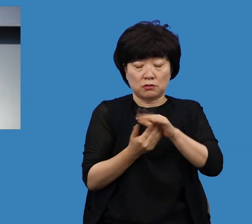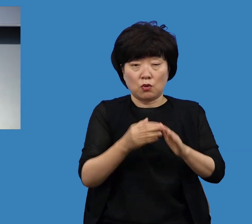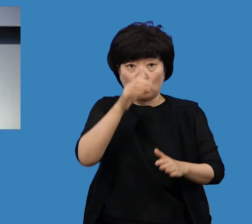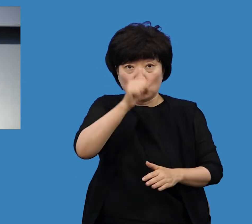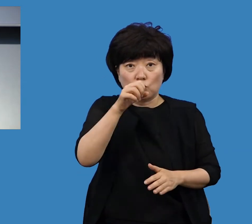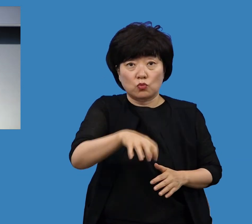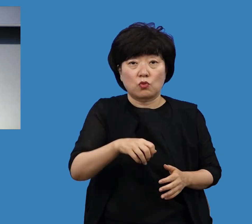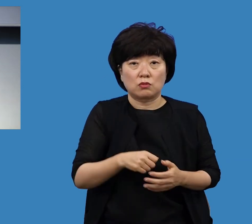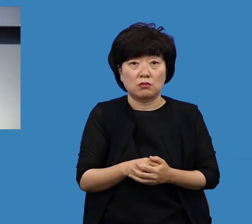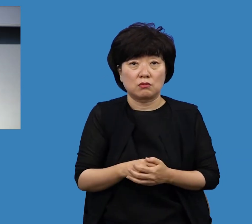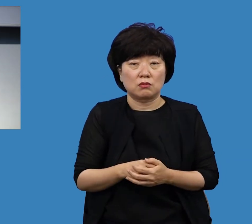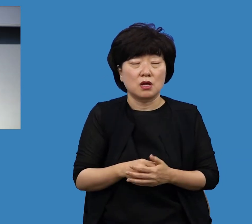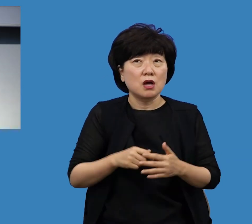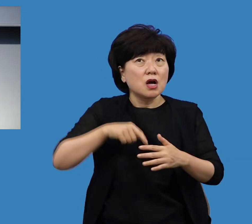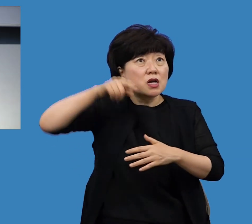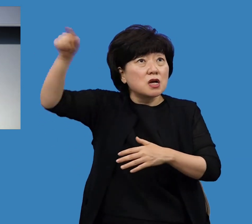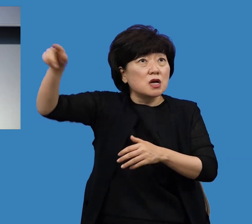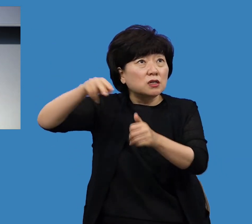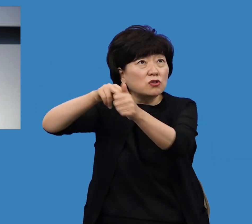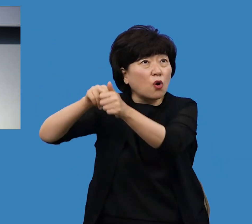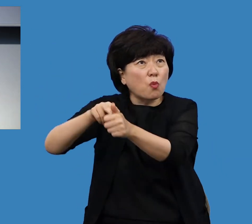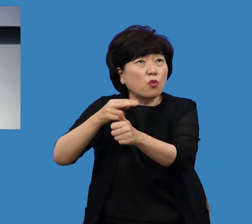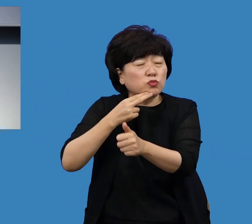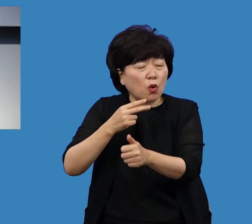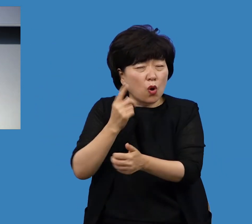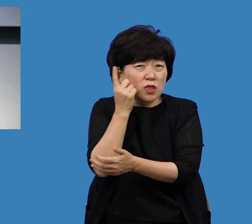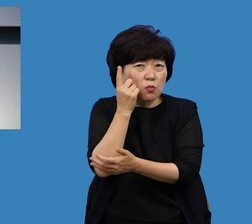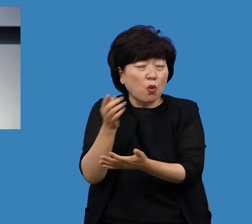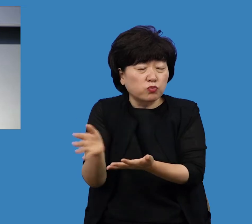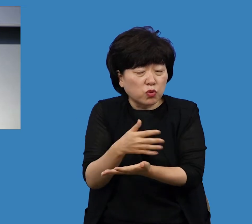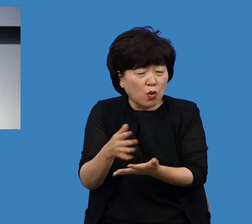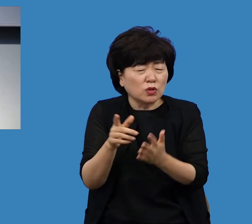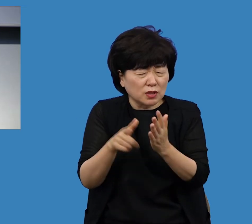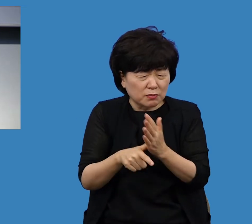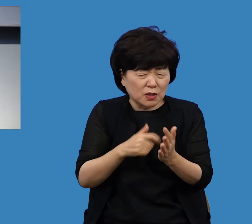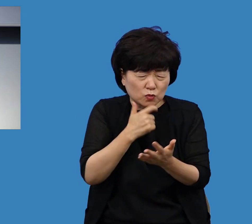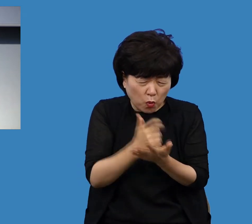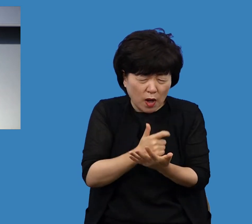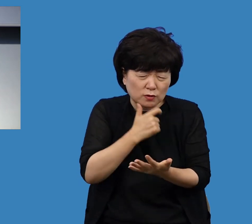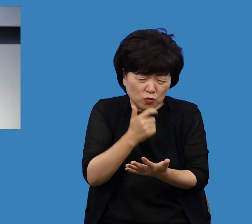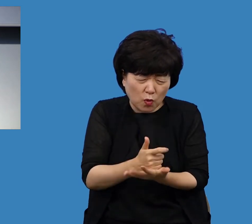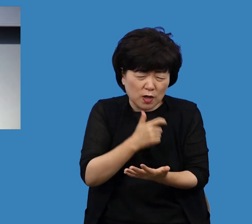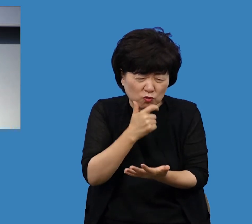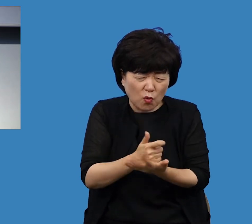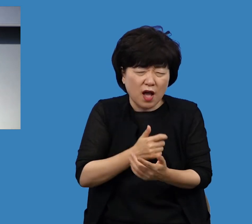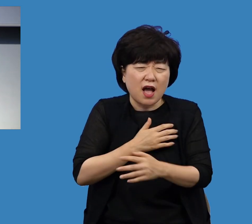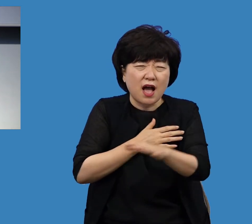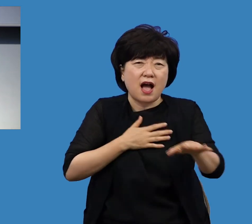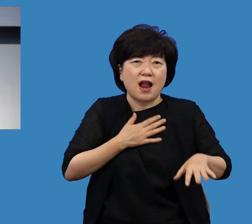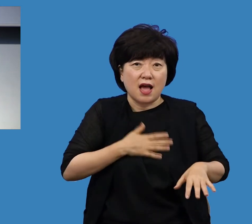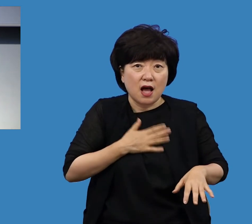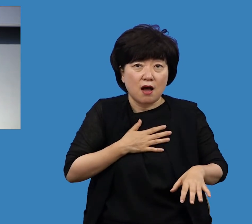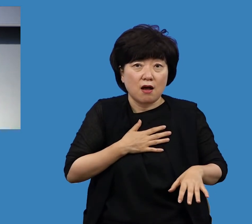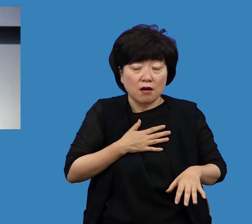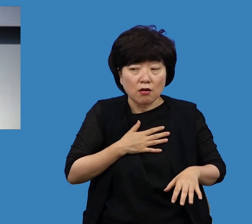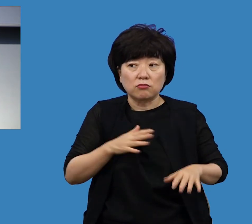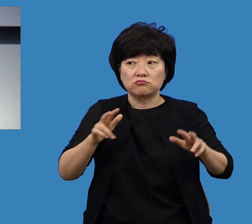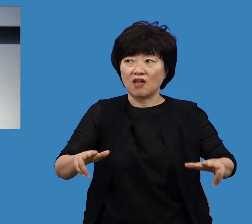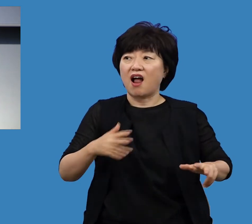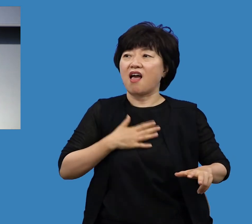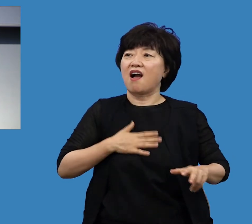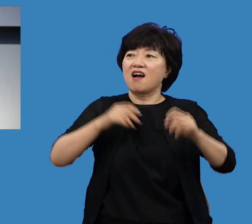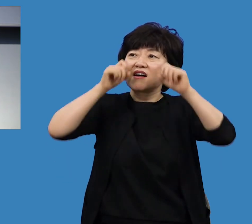외부에 대한 정보가 없어서 전부 다 속고 있어. 지금은 그런 것도 아니거든. 예. 그러니까 남한이 훨씬 더 잘 산다는 것도 알고요. 전 세계가 어떻게 돌아가는 거 다